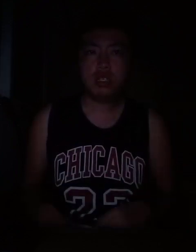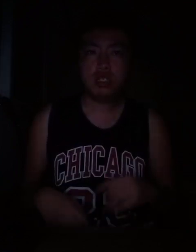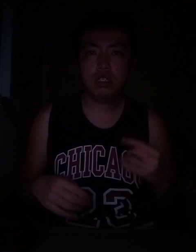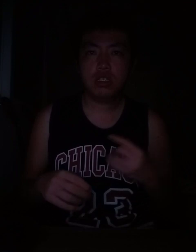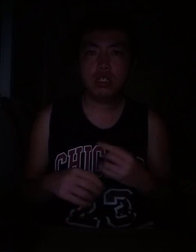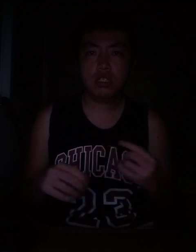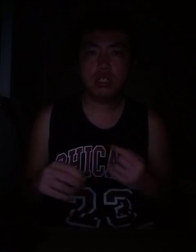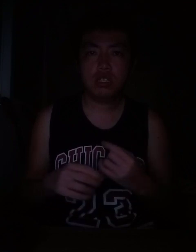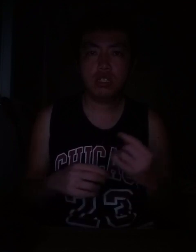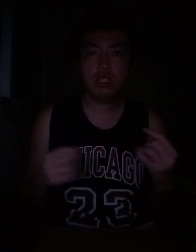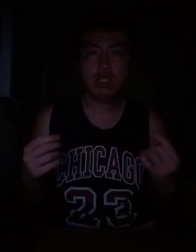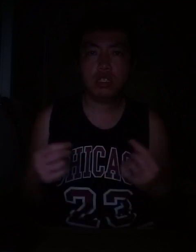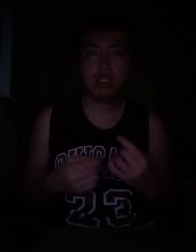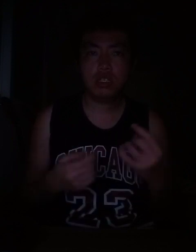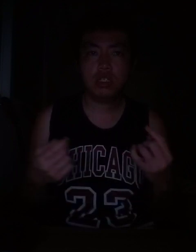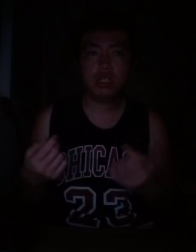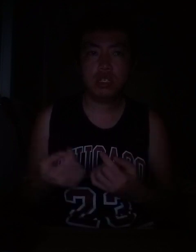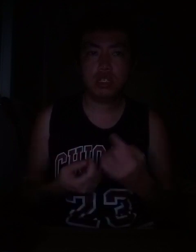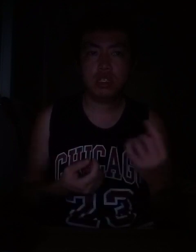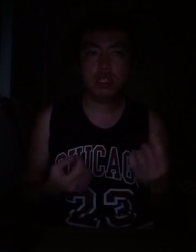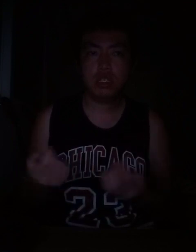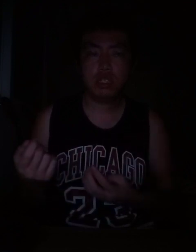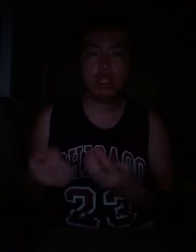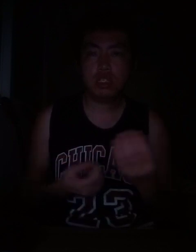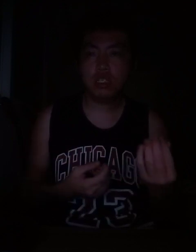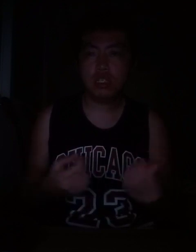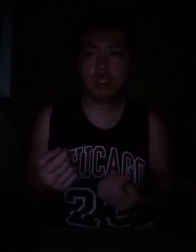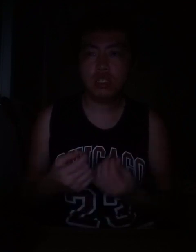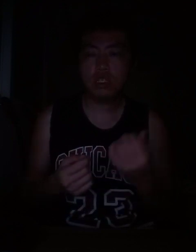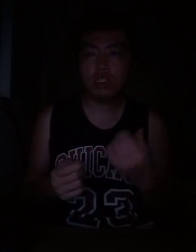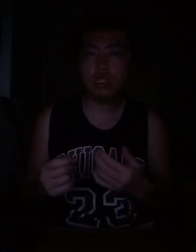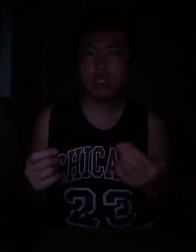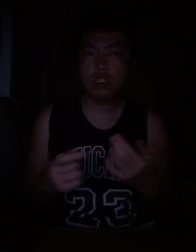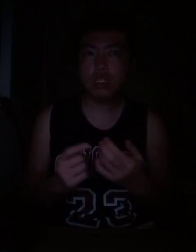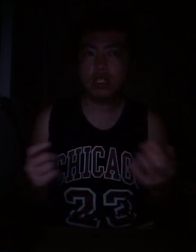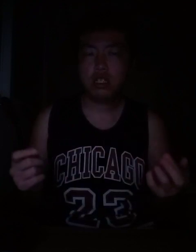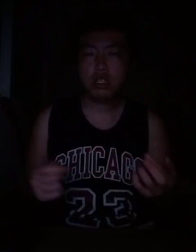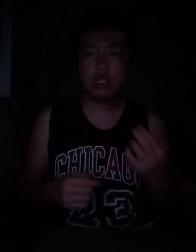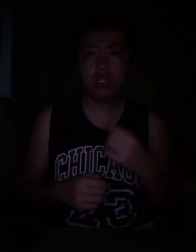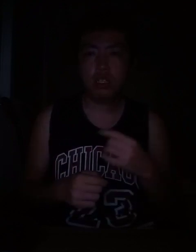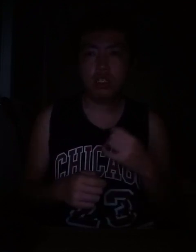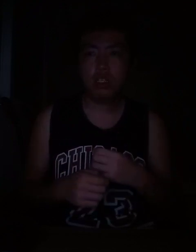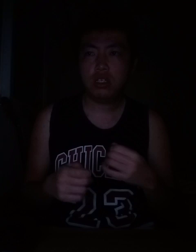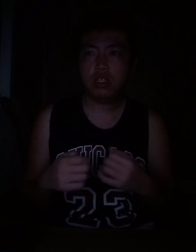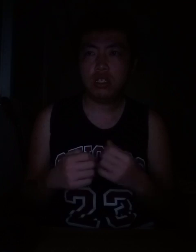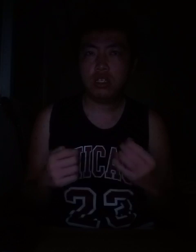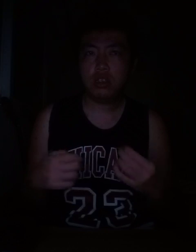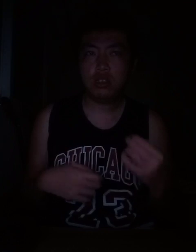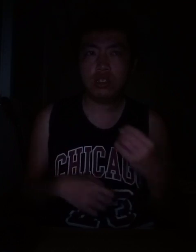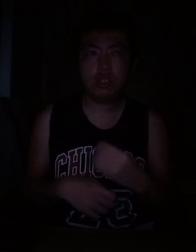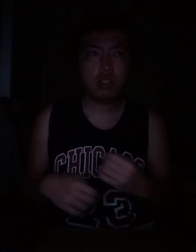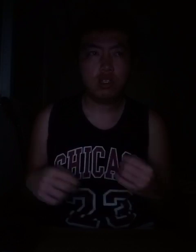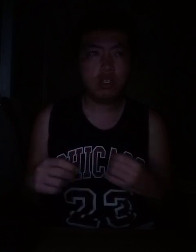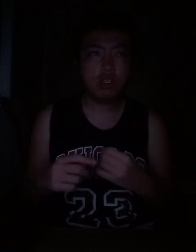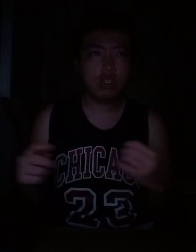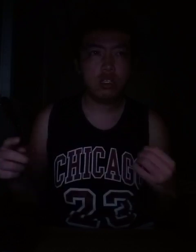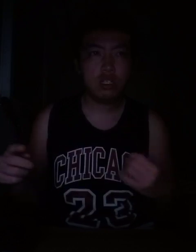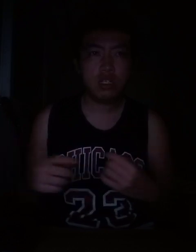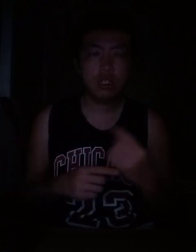LH가 철근 누락 사태와 관련한 내부 직원들까지 수사 의뢰했습니다. 직원은 보통 내부 감사를 거치는 게